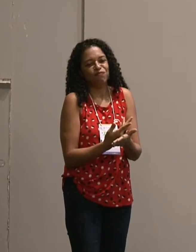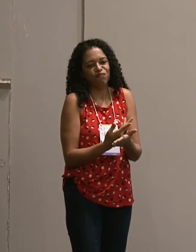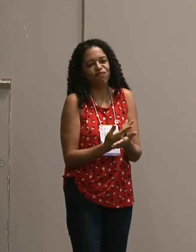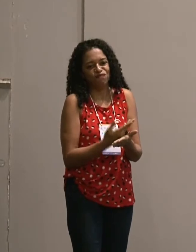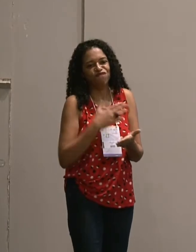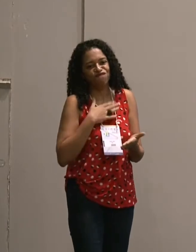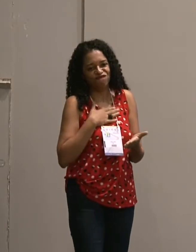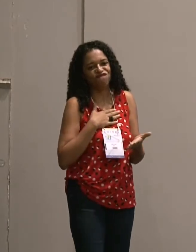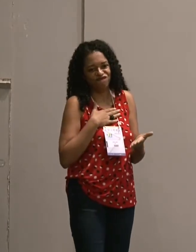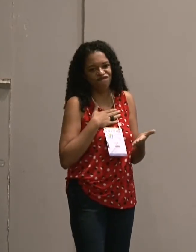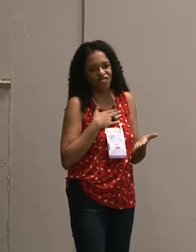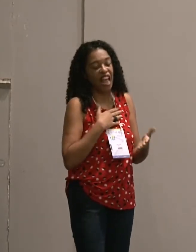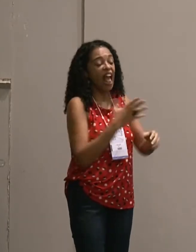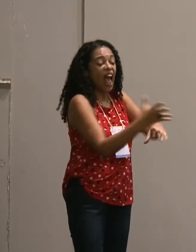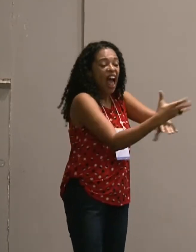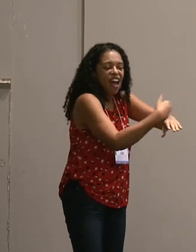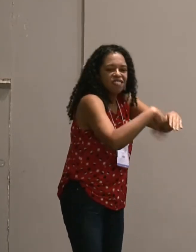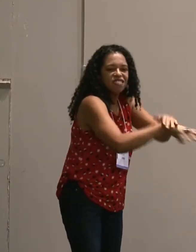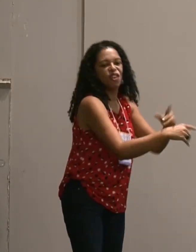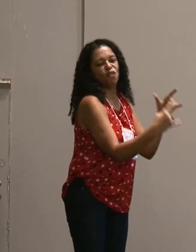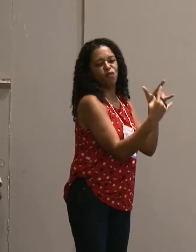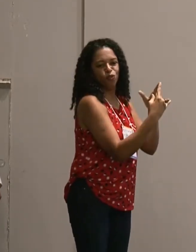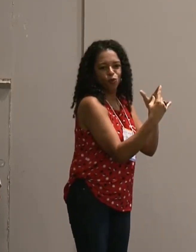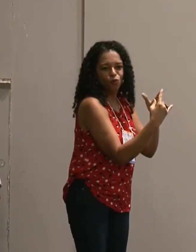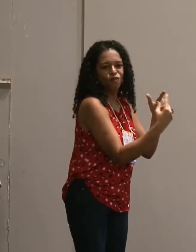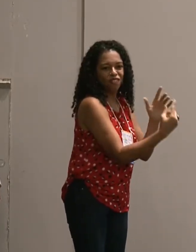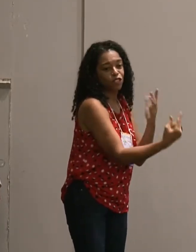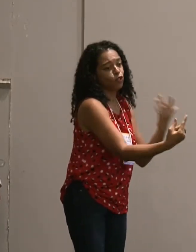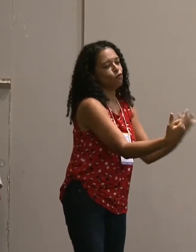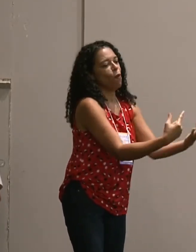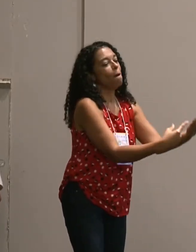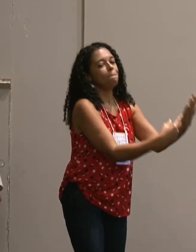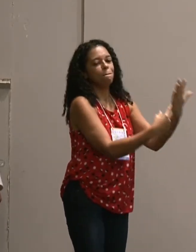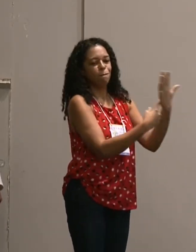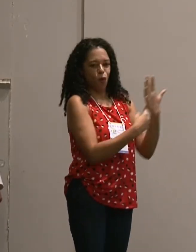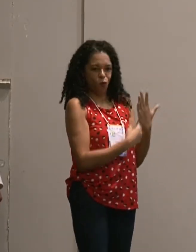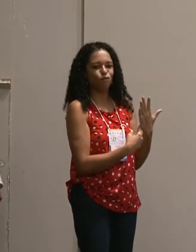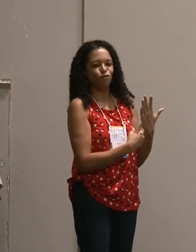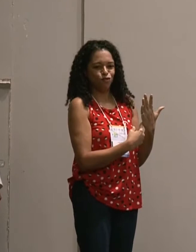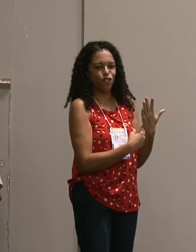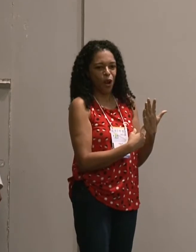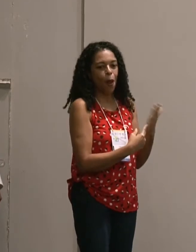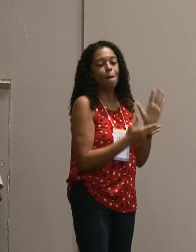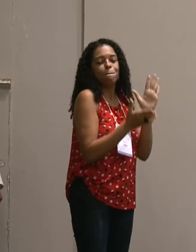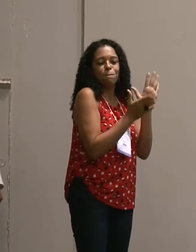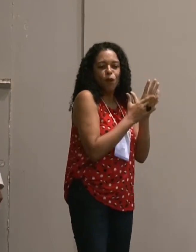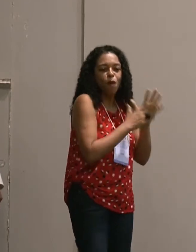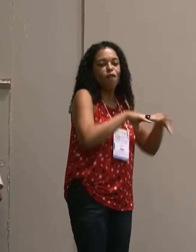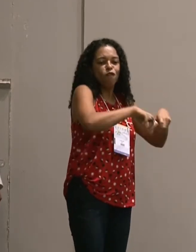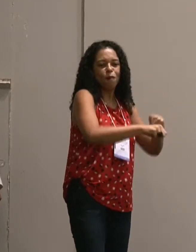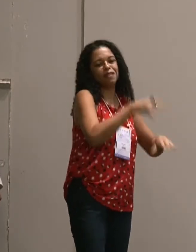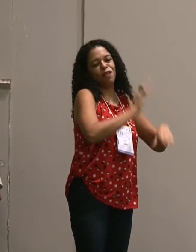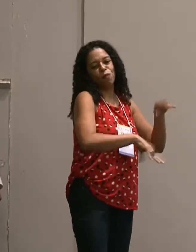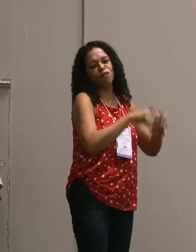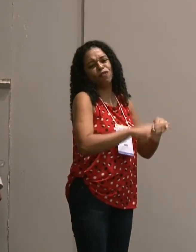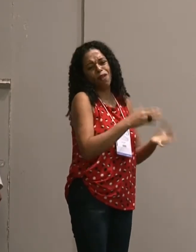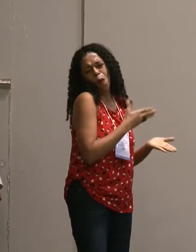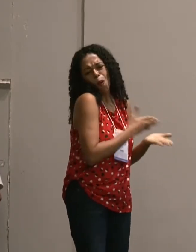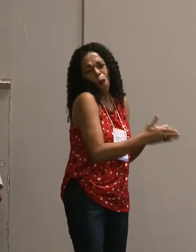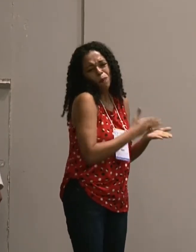eu pensei errado inicialmente. O acervo do INES me mostrou isso. Me mostrou essas propostas